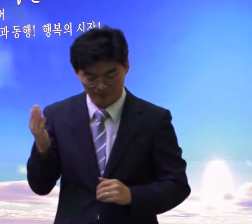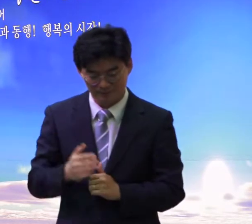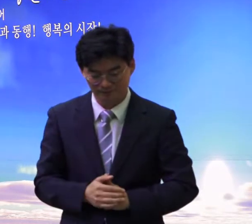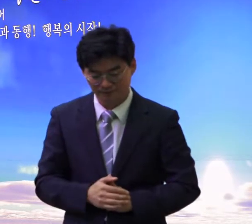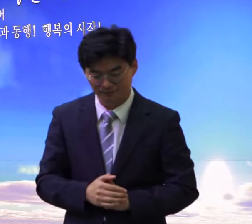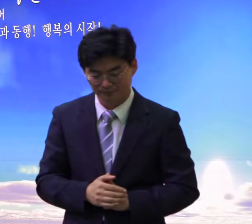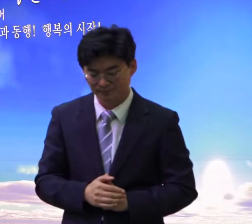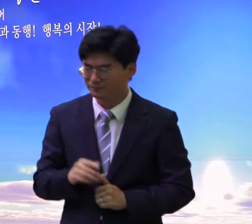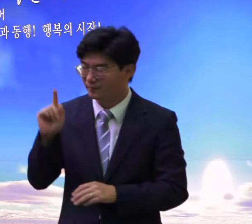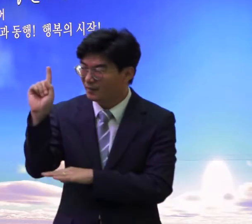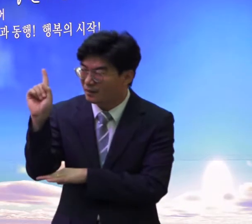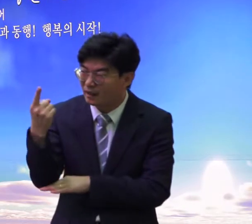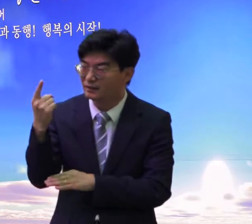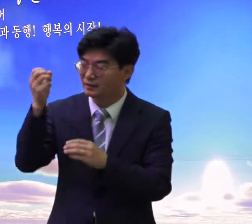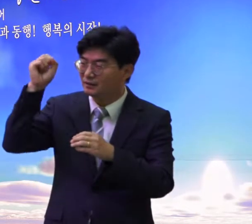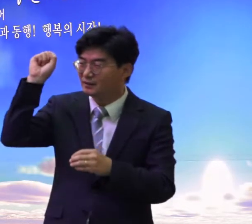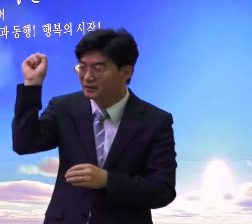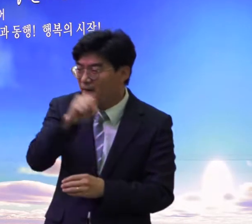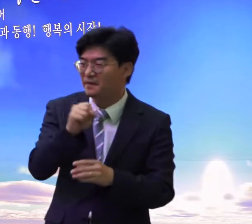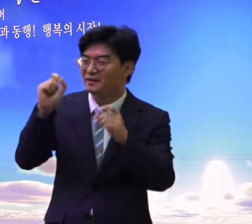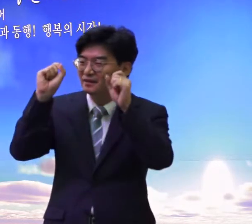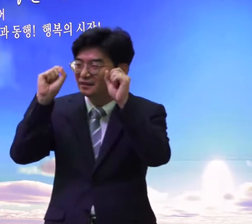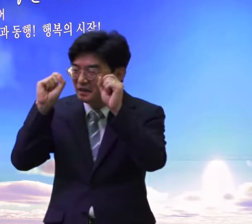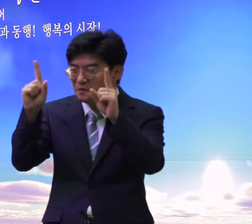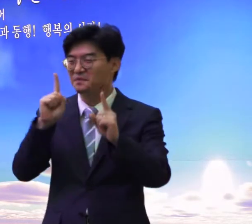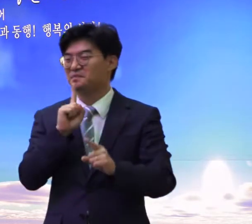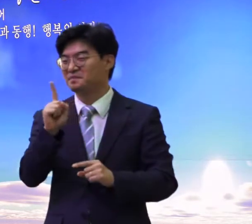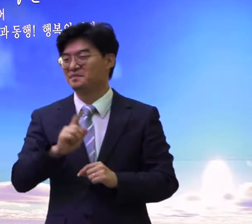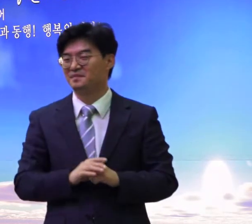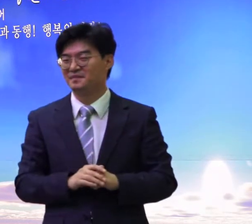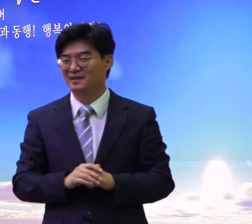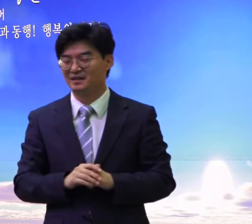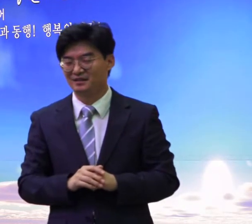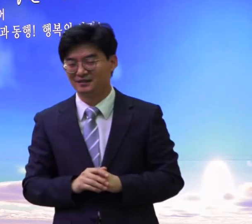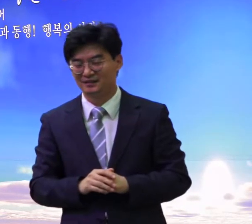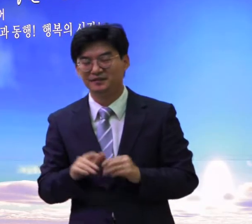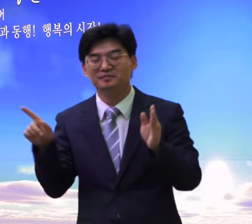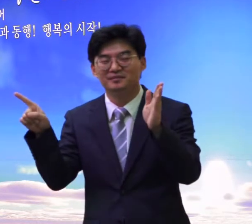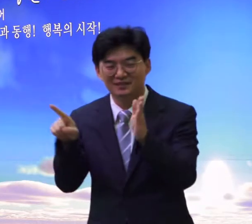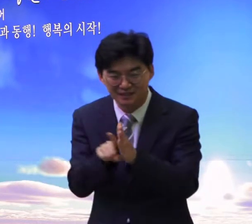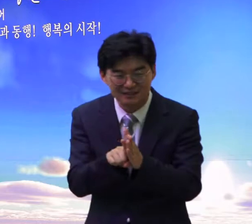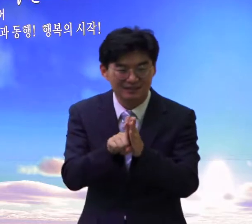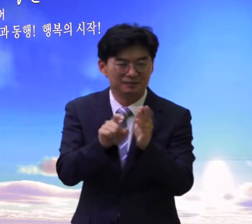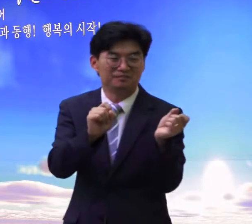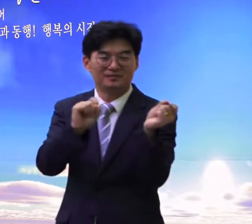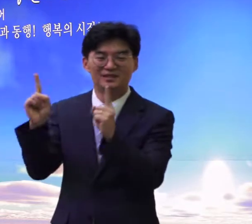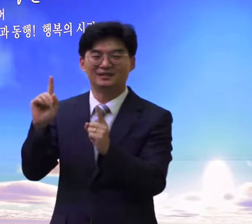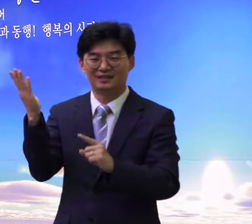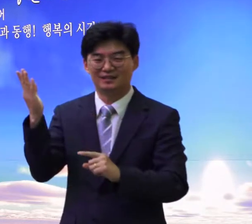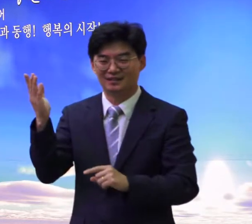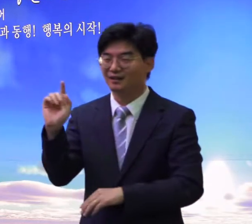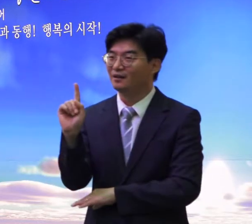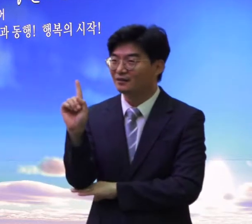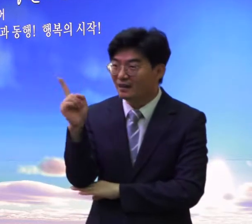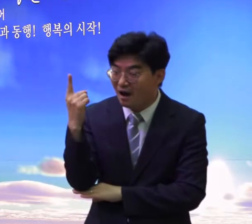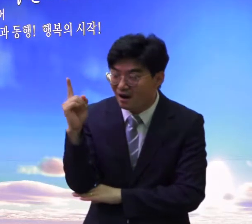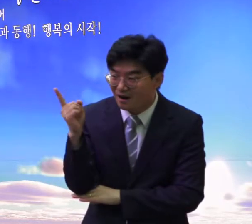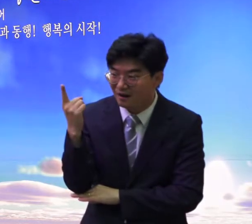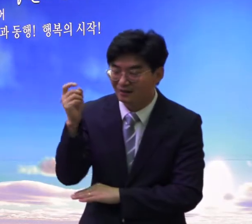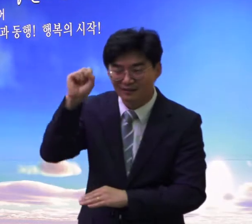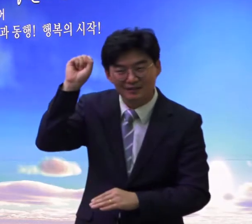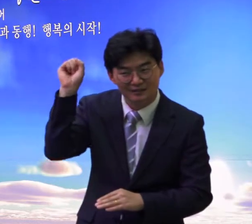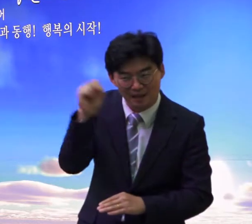다윗이 새벽을 깨우겠다고 했던 영혼의 새벽을 깨우려는 그 신앙입니다. 다윗이 새벽을 깨우는 이유가 있었습니다.